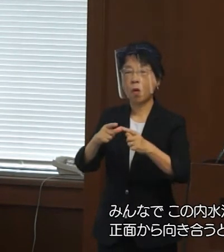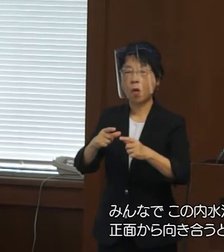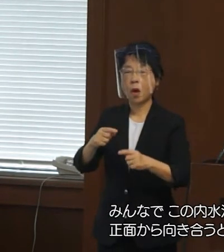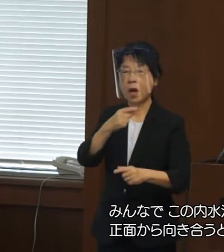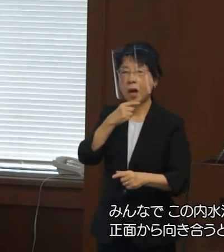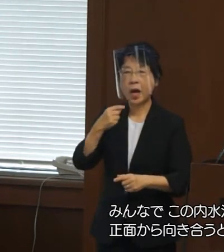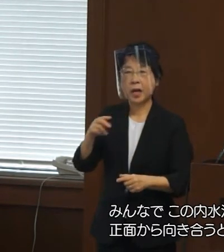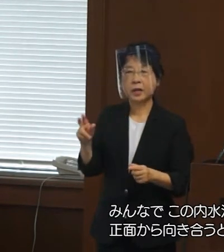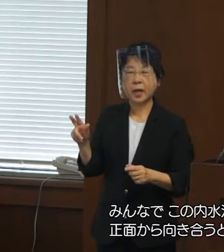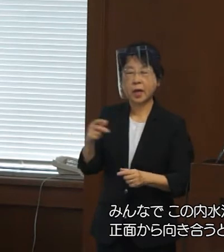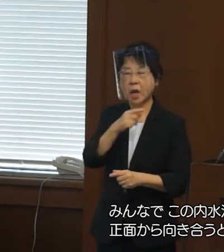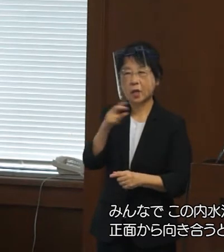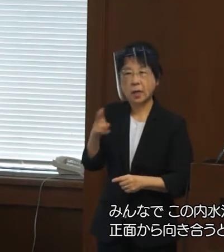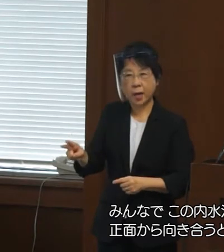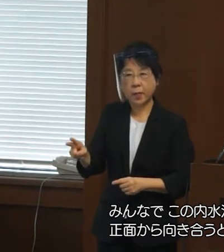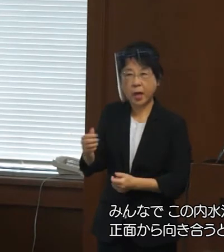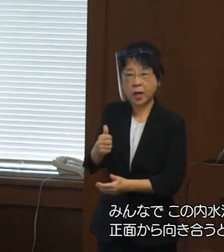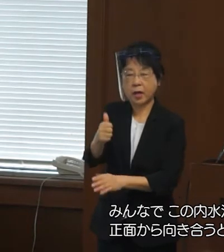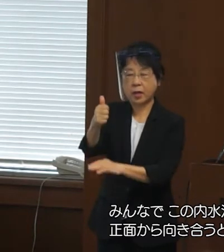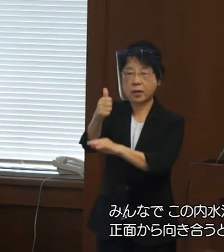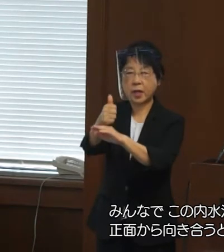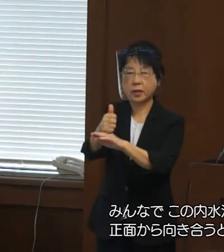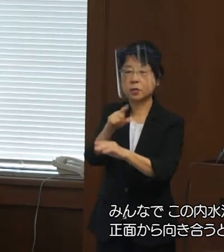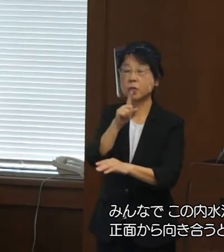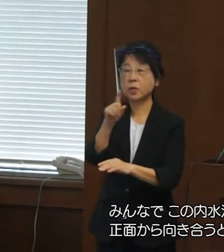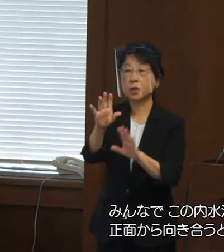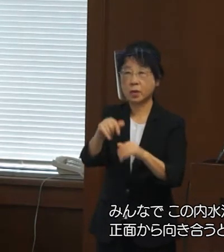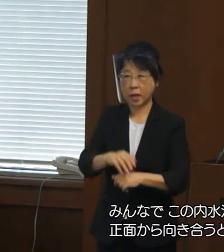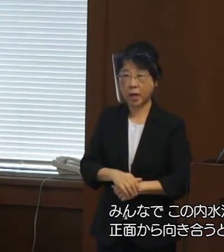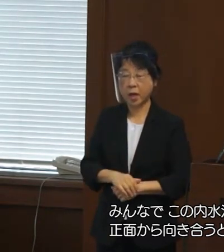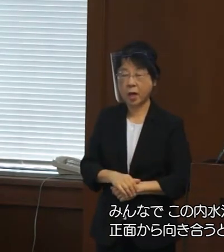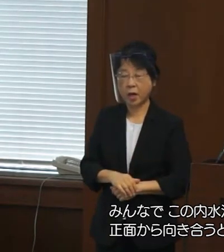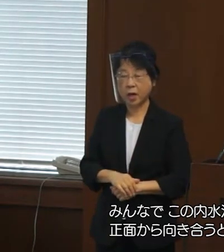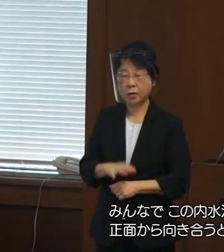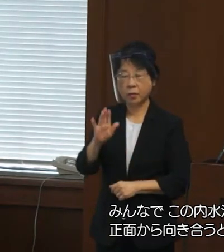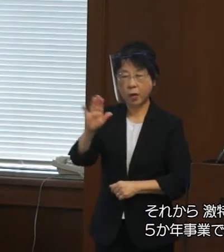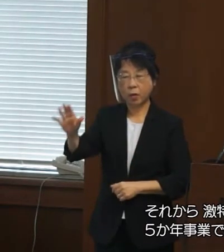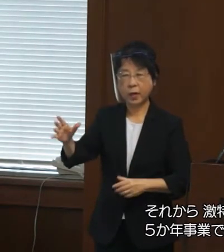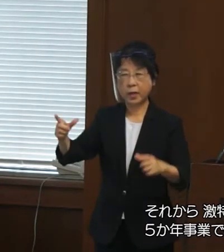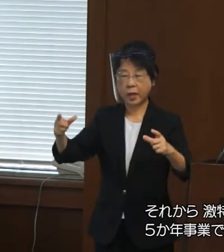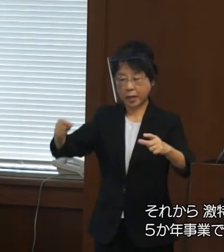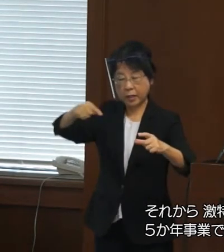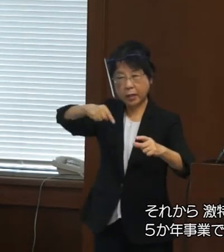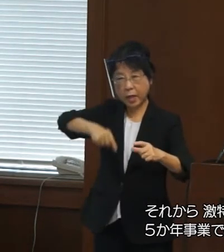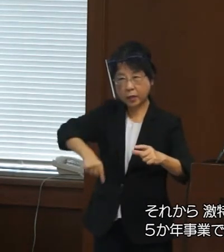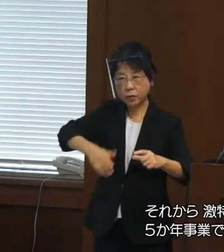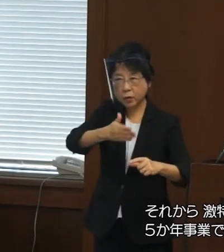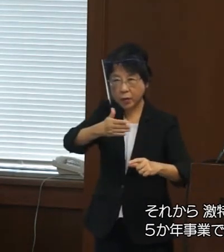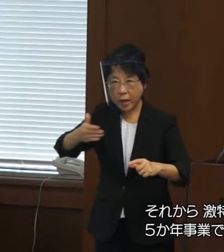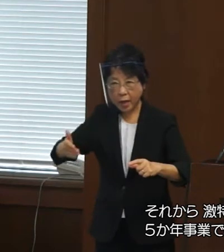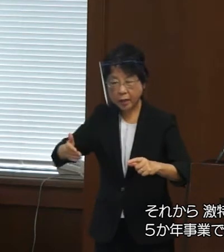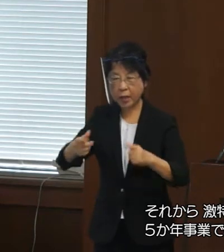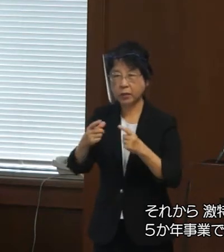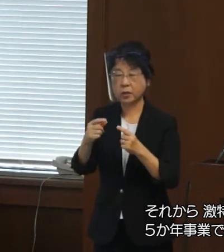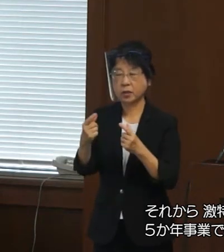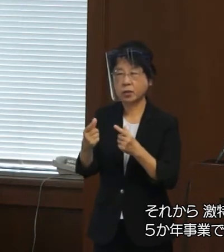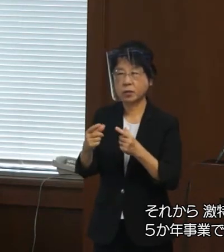でこの内水氾濫というものについて正面から向き合うということと、それからあの、